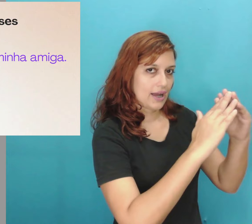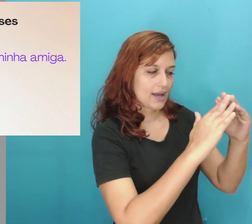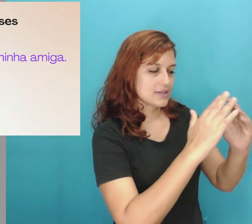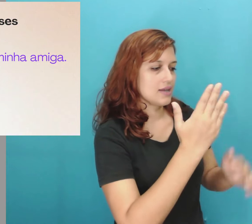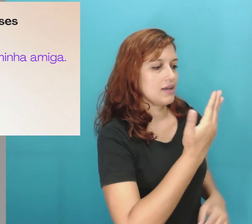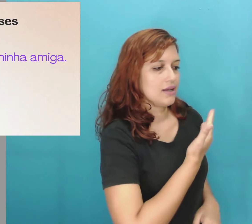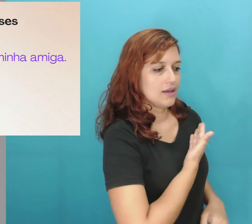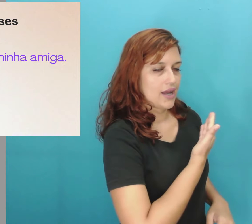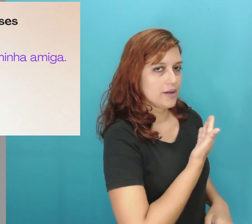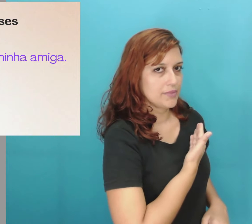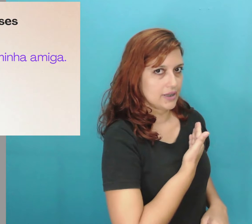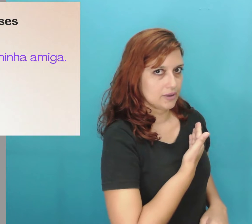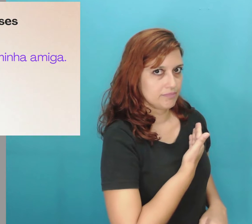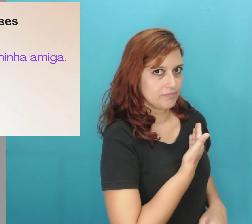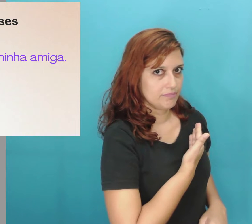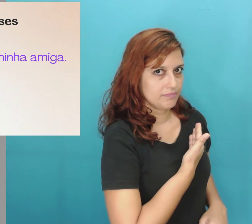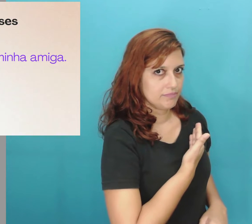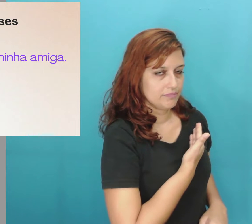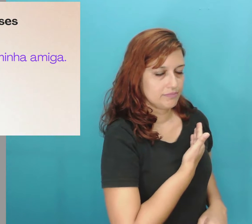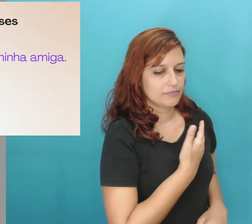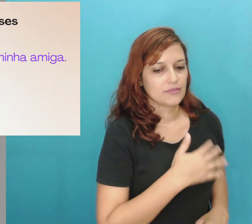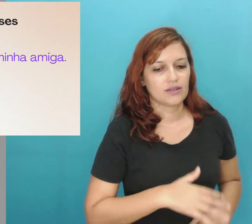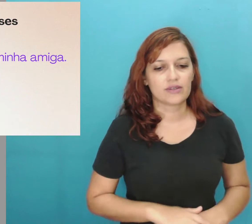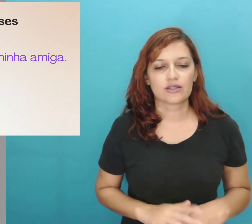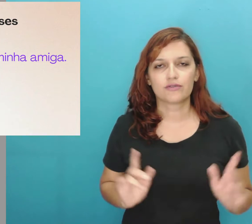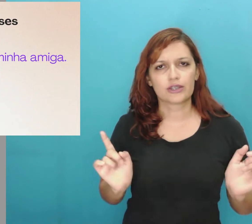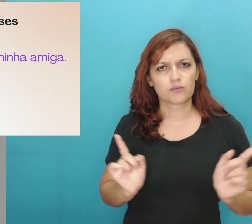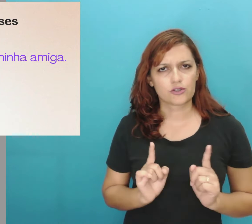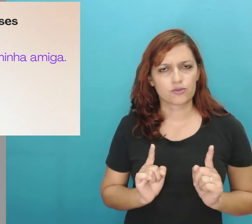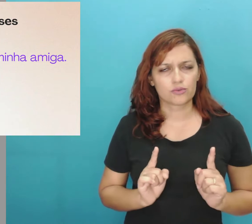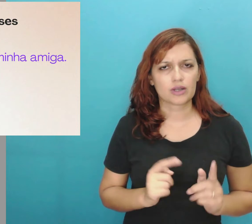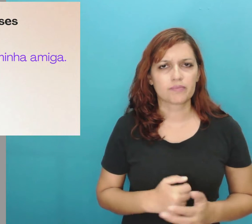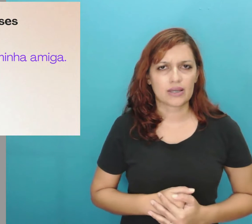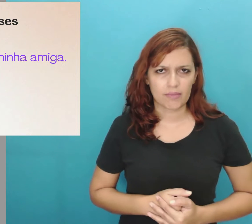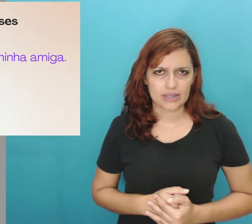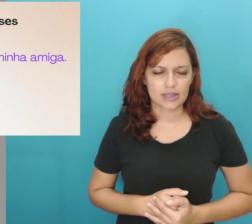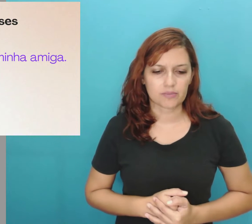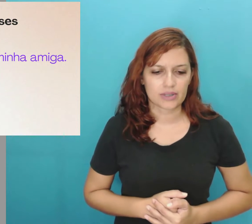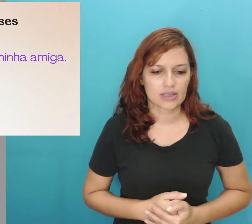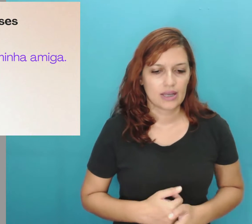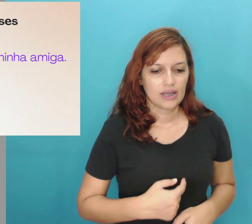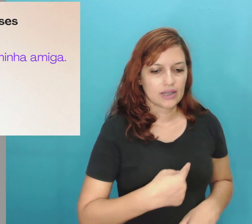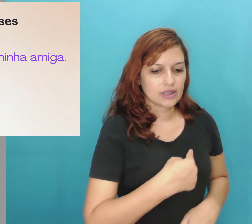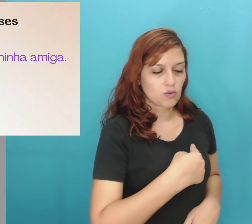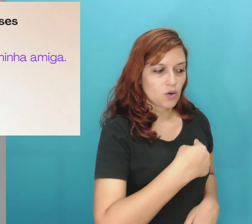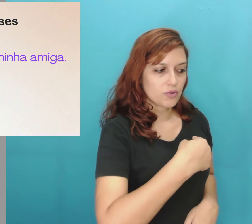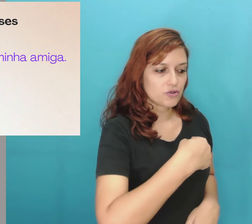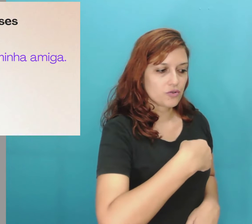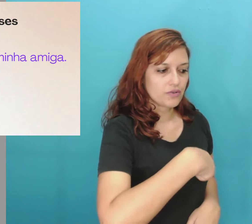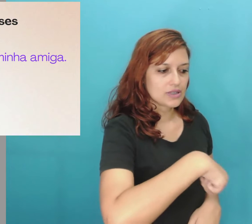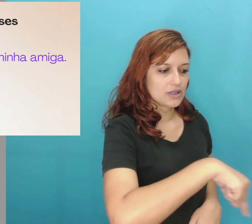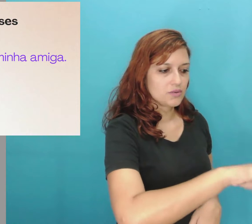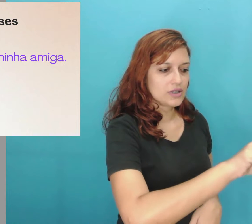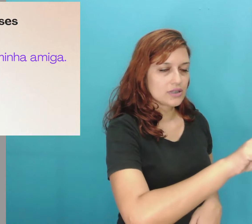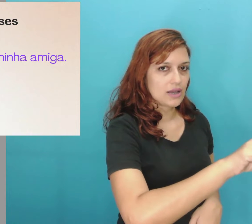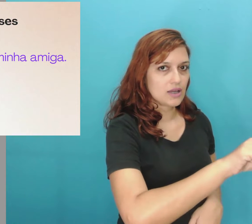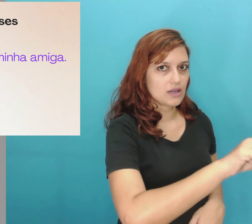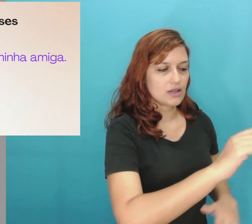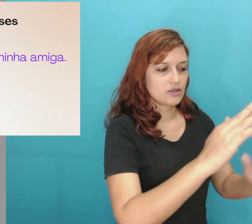casa, amiga. Veja que fica uma estrutura bem mais simples. Então, como eu estou fazendo isso aqui, estou